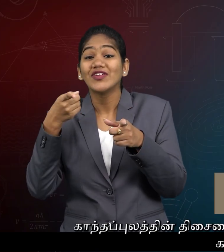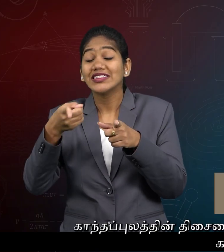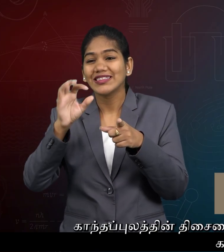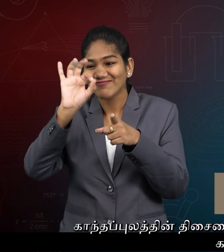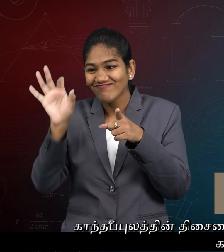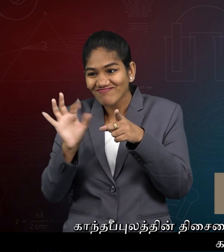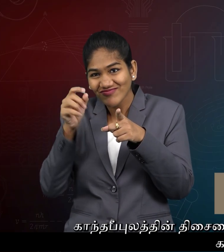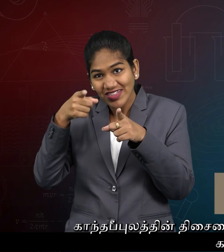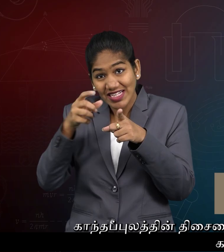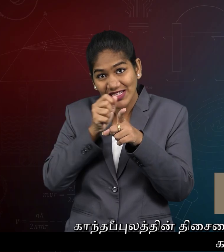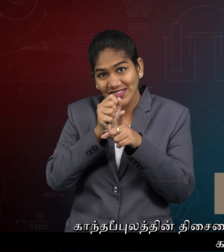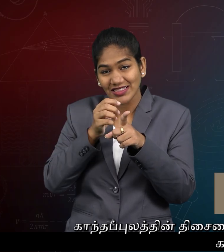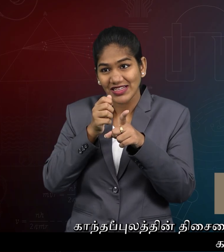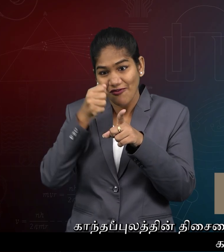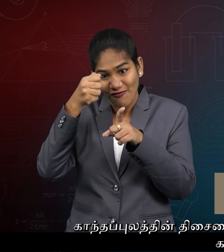இது காட்டுகிறது.